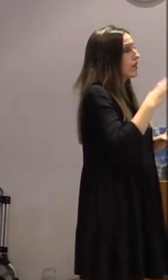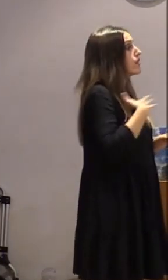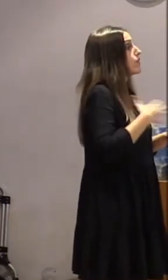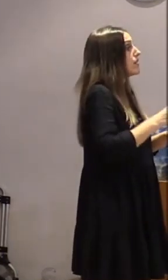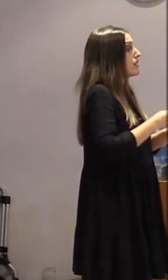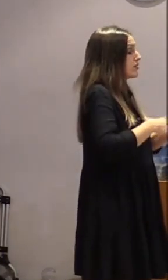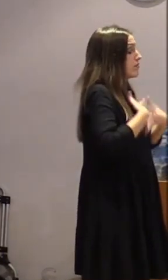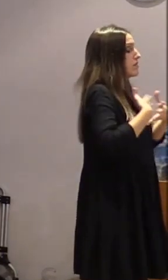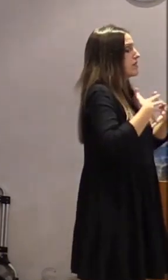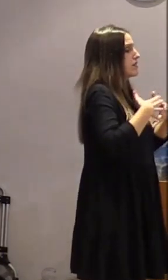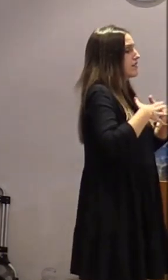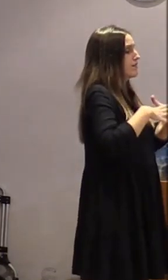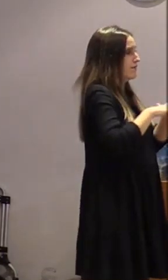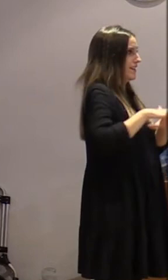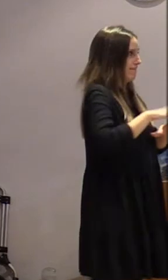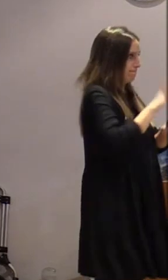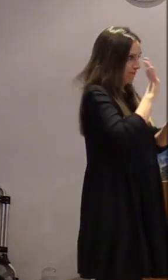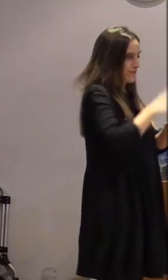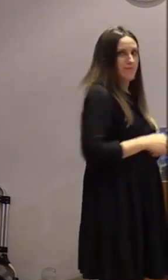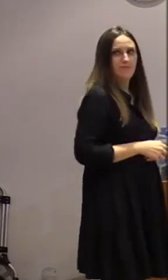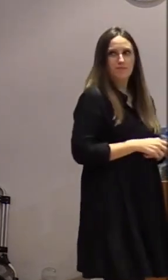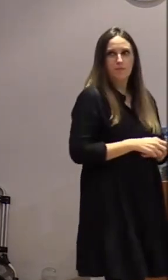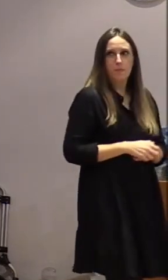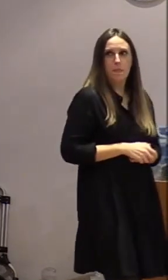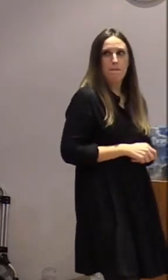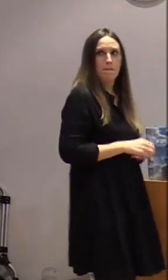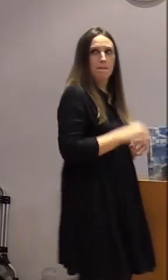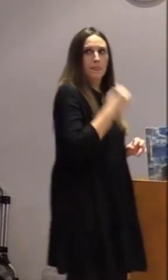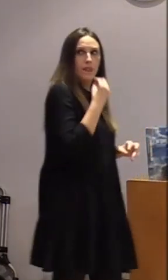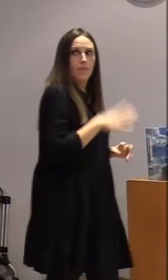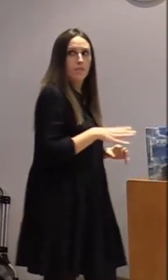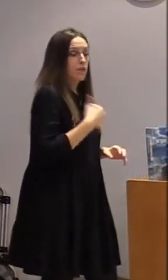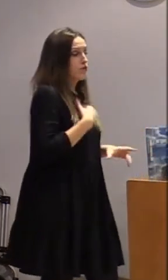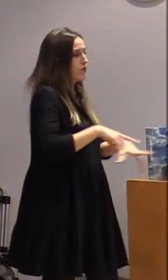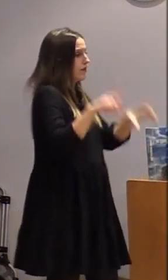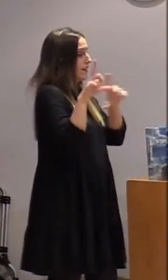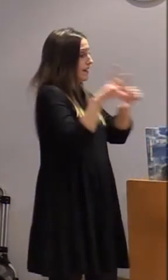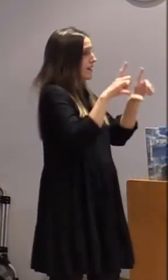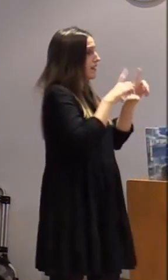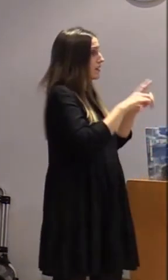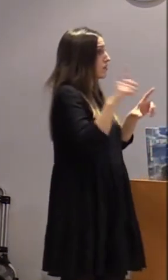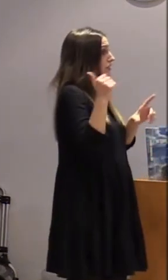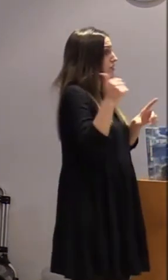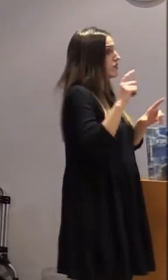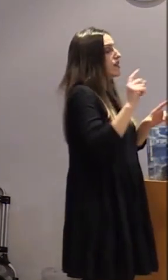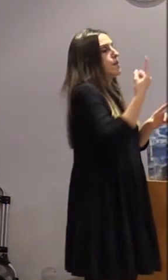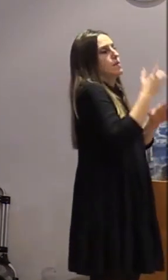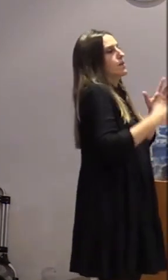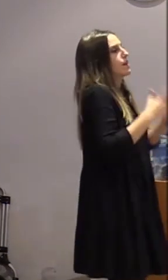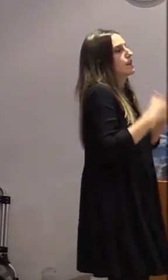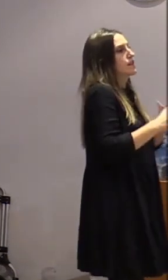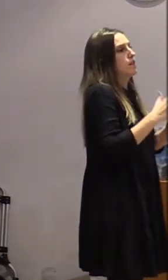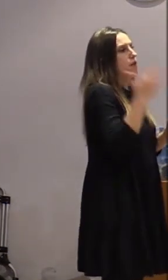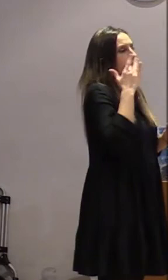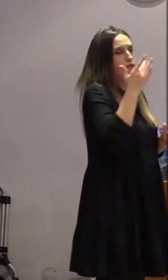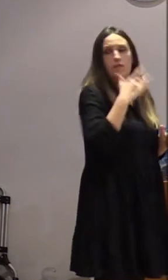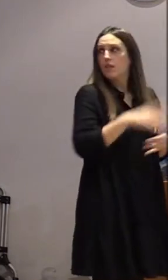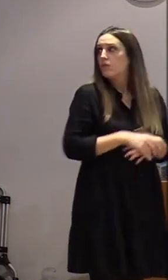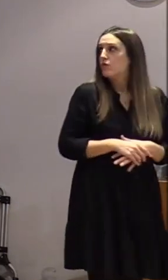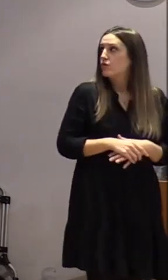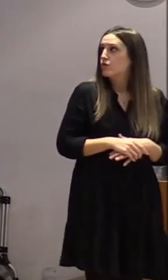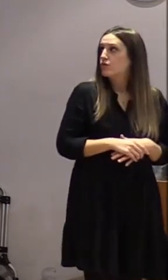final. Ahí lo dejo. Bueno, he elegido estos cuadros de su primera etapa, que son conocidísimos,